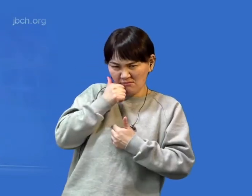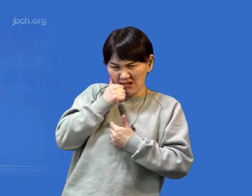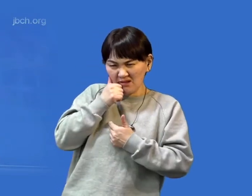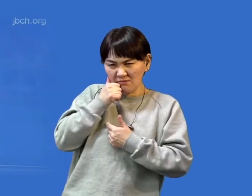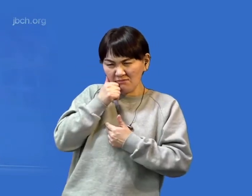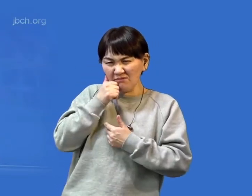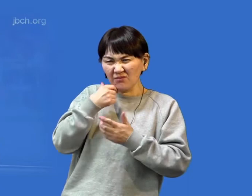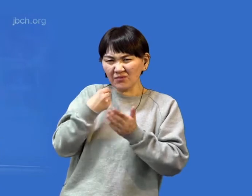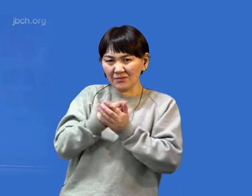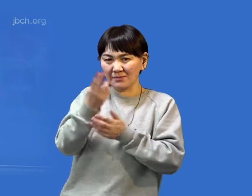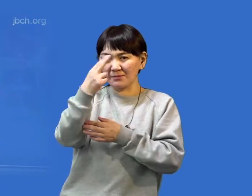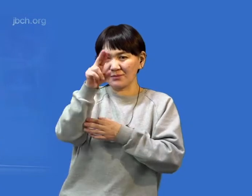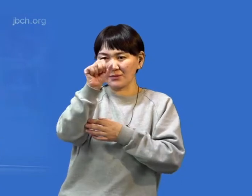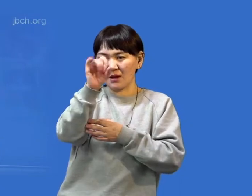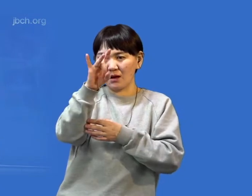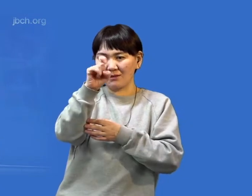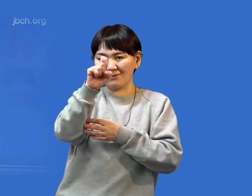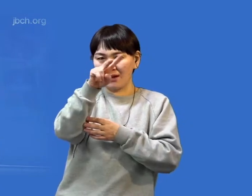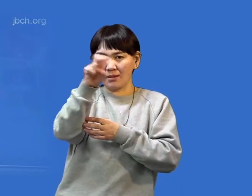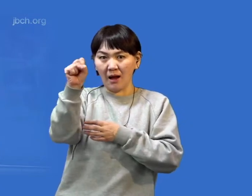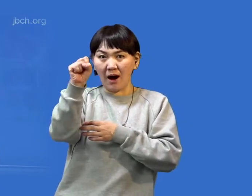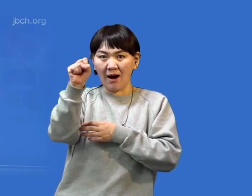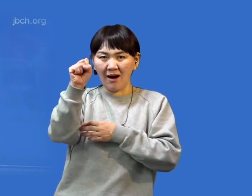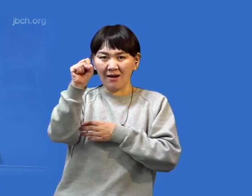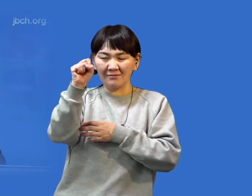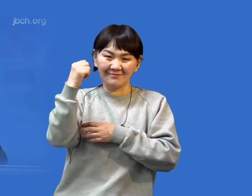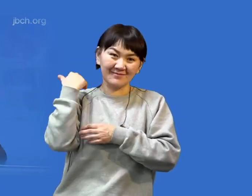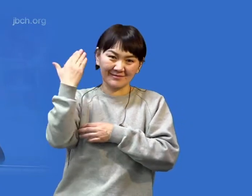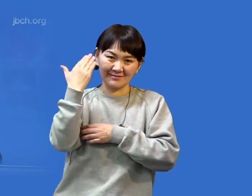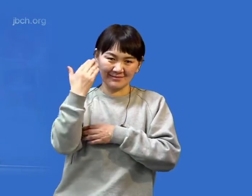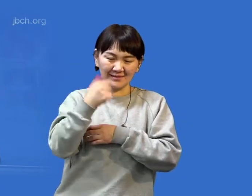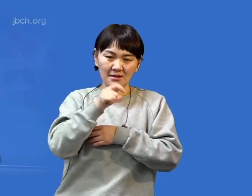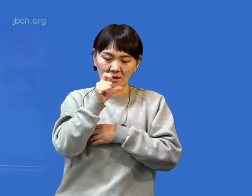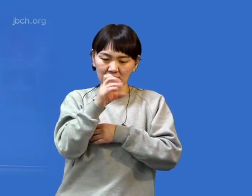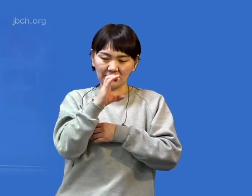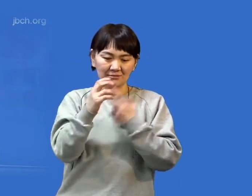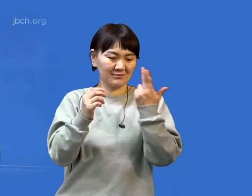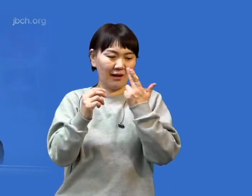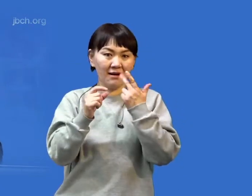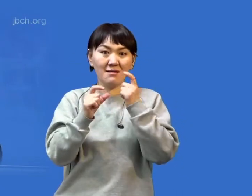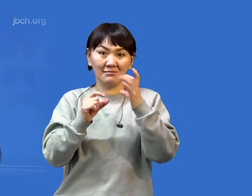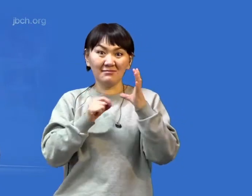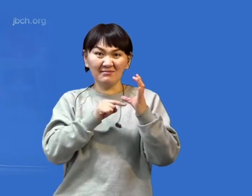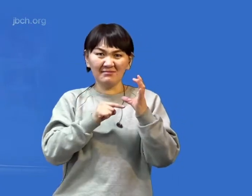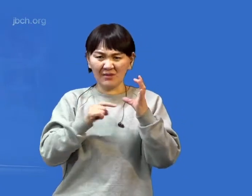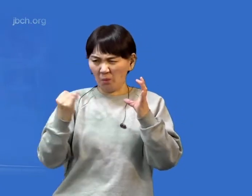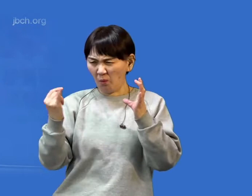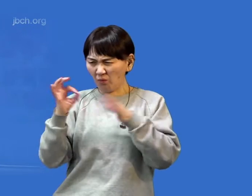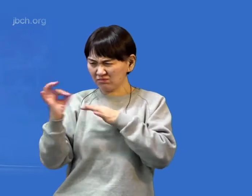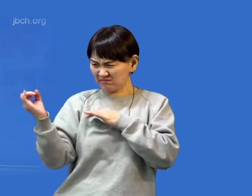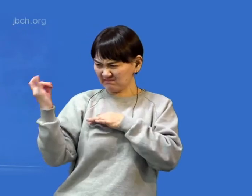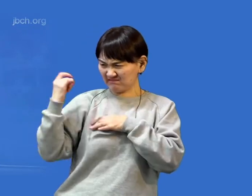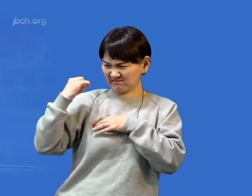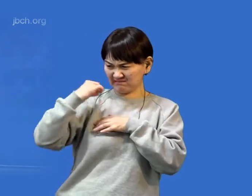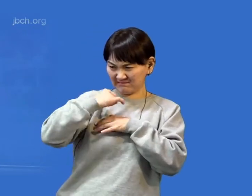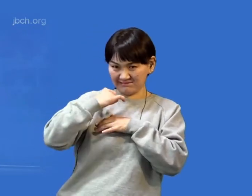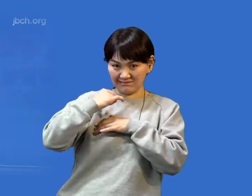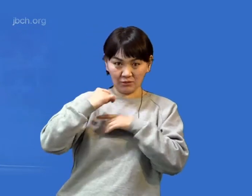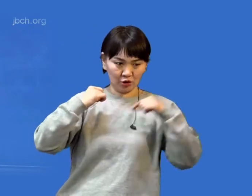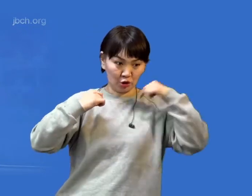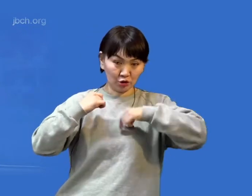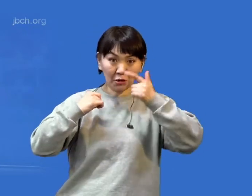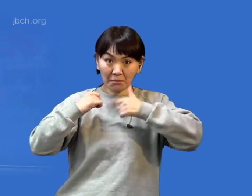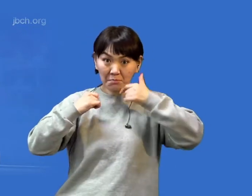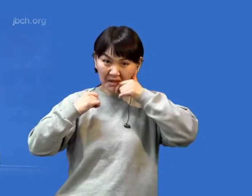Тэр даргалааны эс байдаг гэж байгаа ч тийм цагаан эс ч гэсэн байна. Тэгвэл бидний биеийн дотор хүртэл ийм тэмцэл байна.